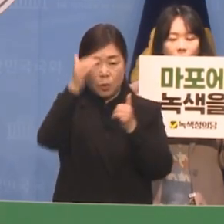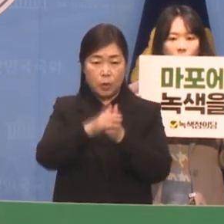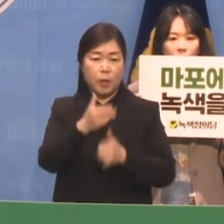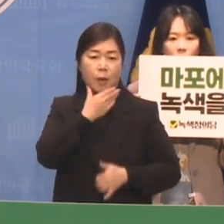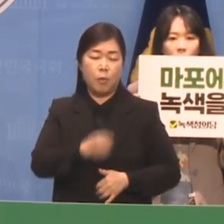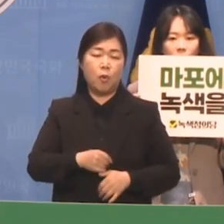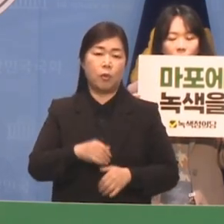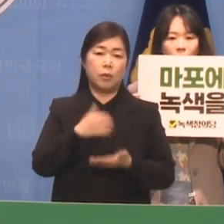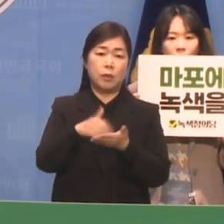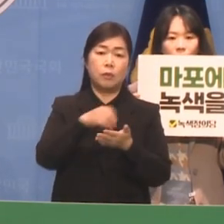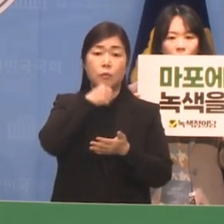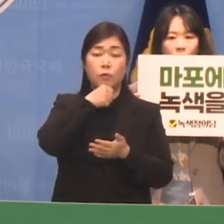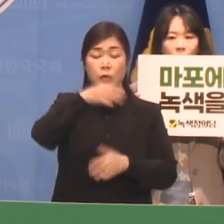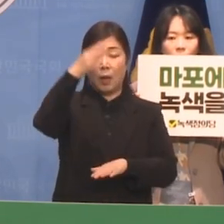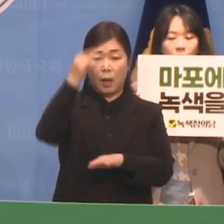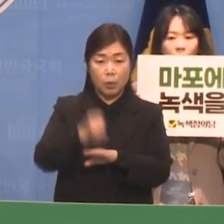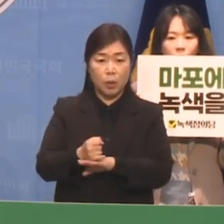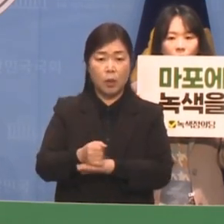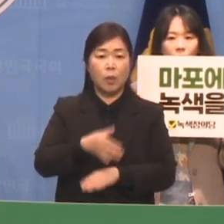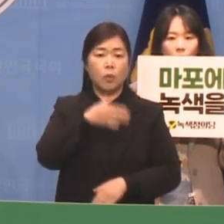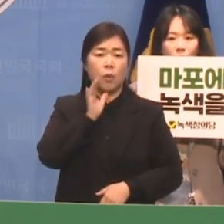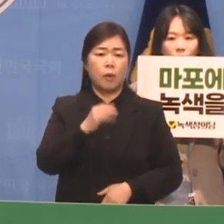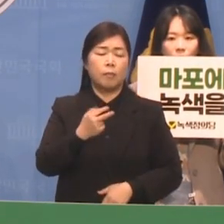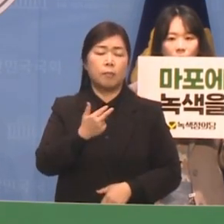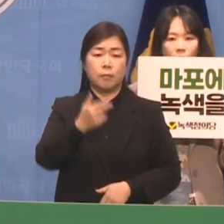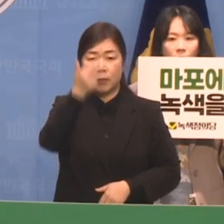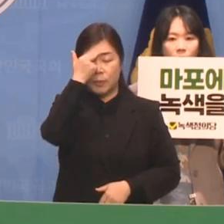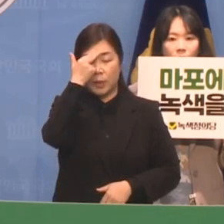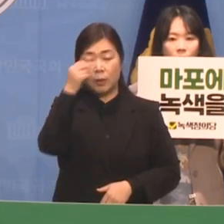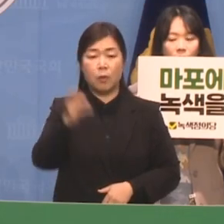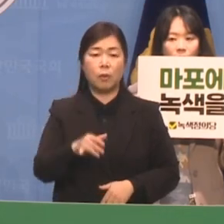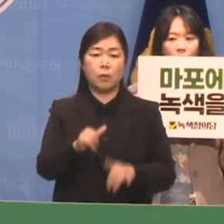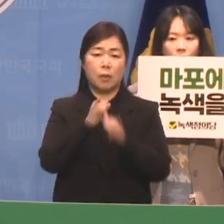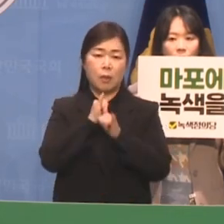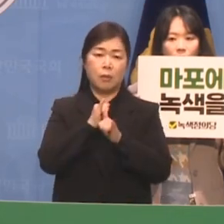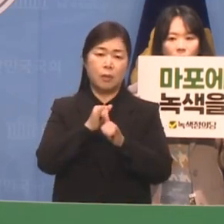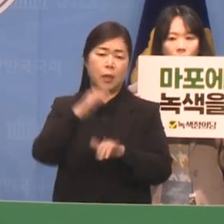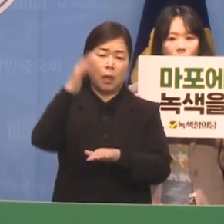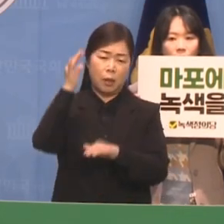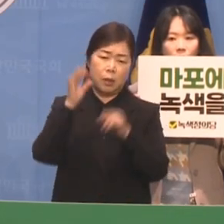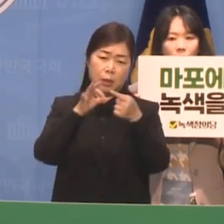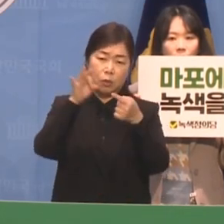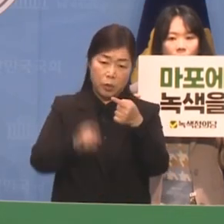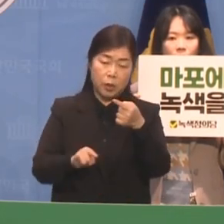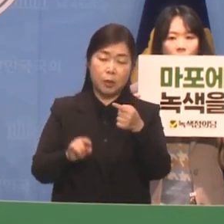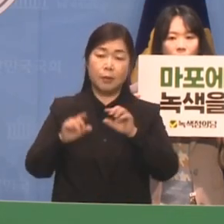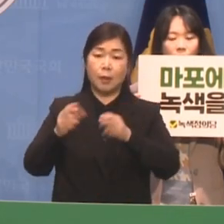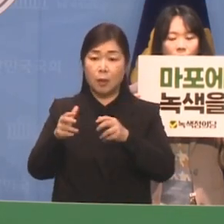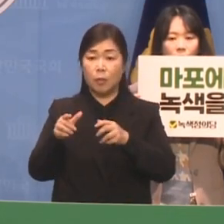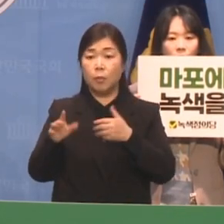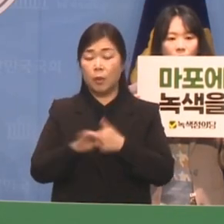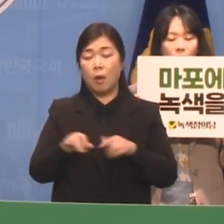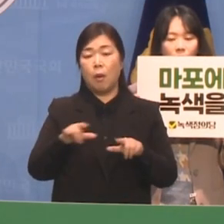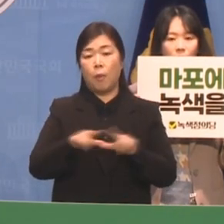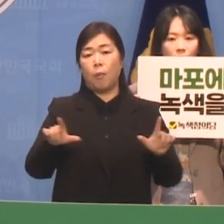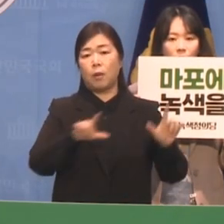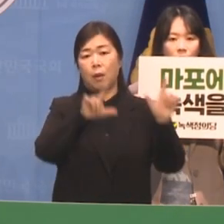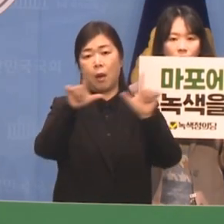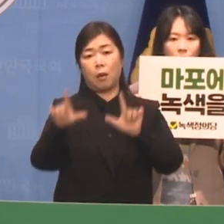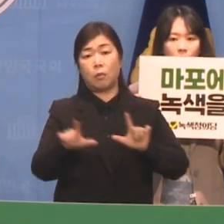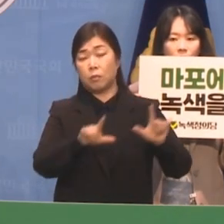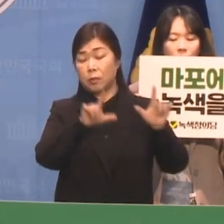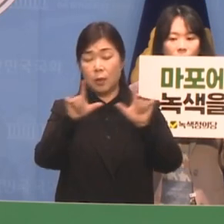행복지수 최하위, 노인 빈곤율 1위, 자살률 1위의 나라에선 평범한 하루를 보내는